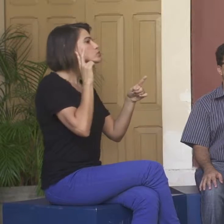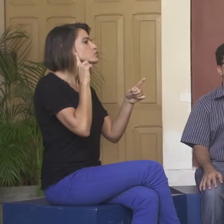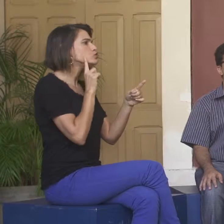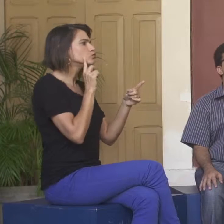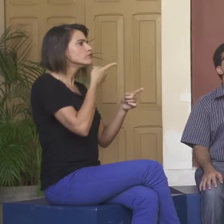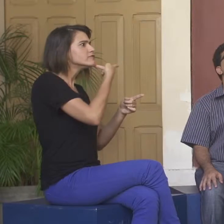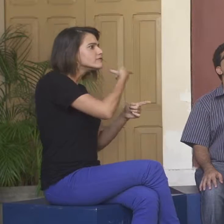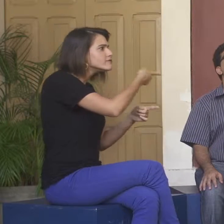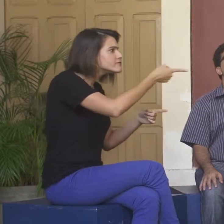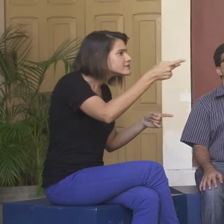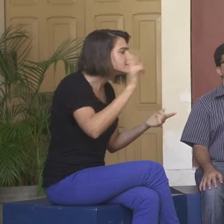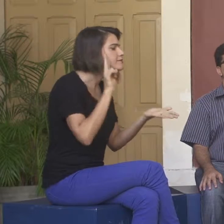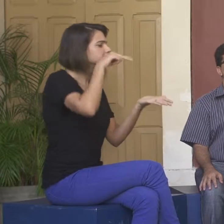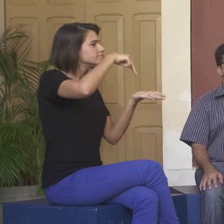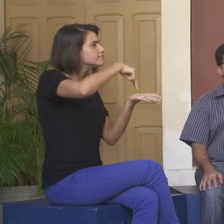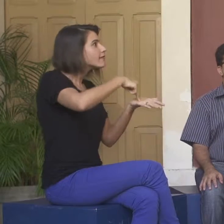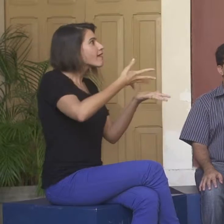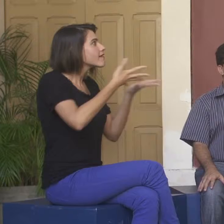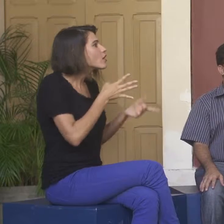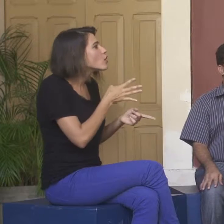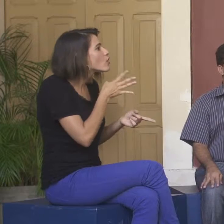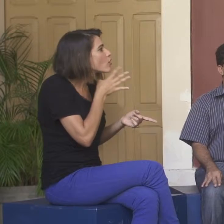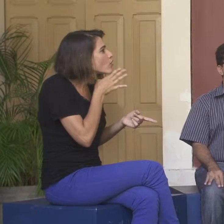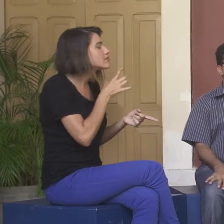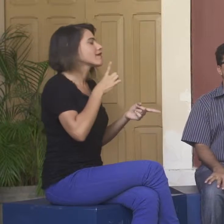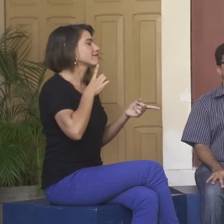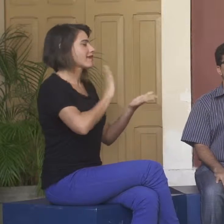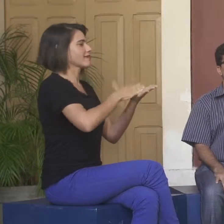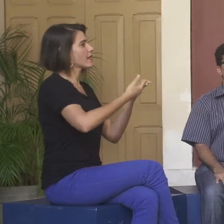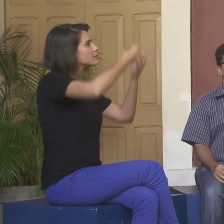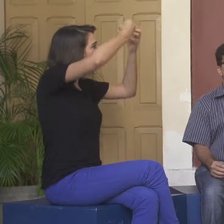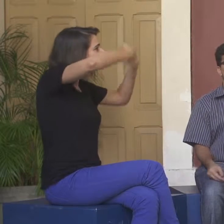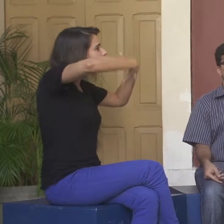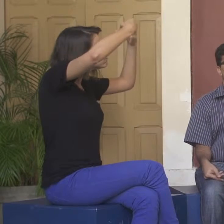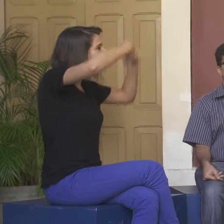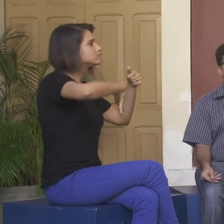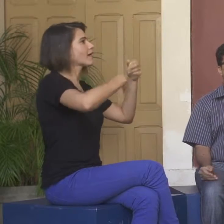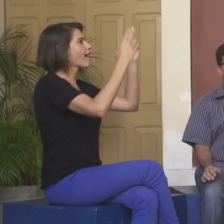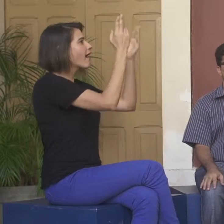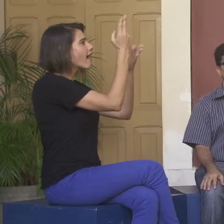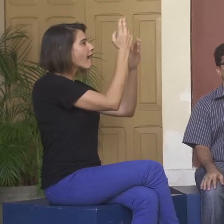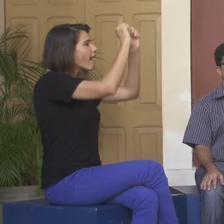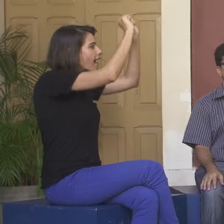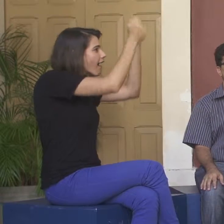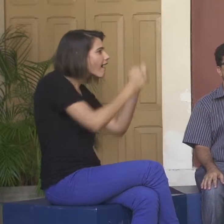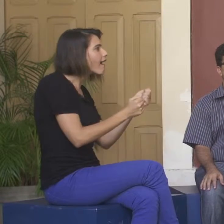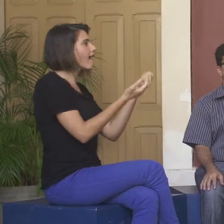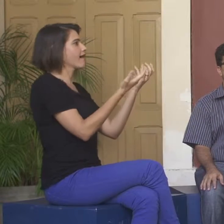Que tem um intérprete de pessoa Para que quando o surdo visita esse espaço Pessoalmente eles possam conhecer E ter a acessibilidade das explicações E das